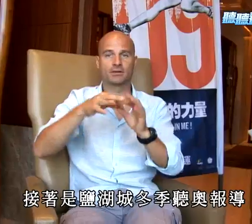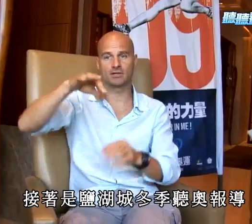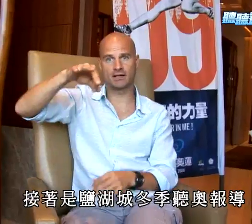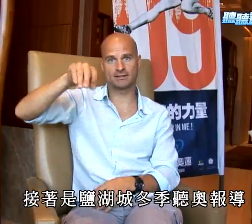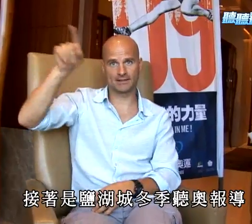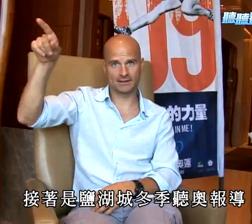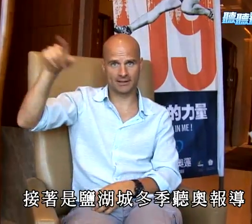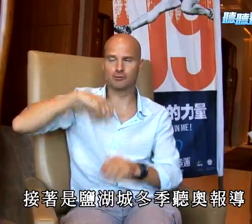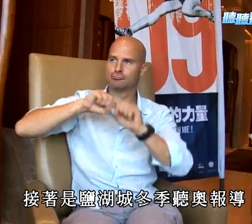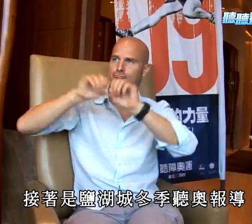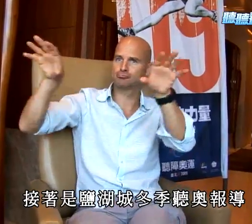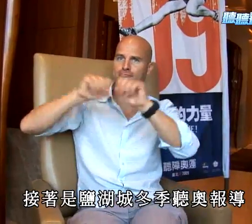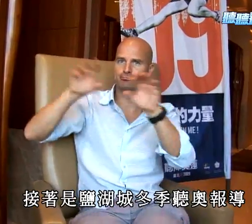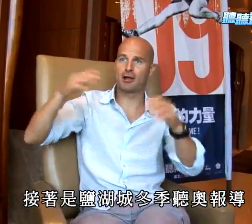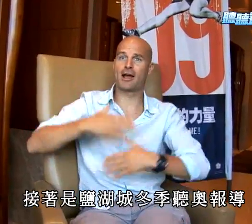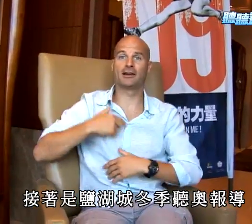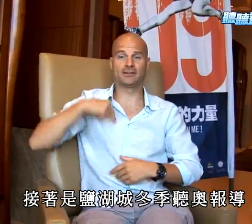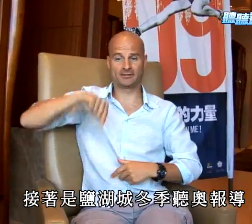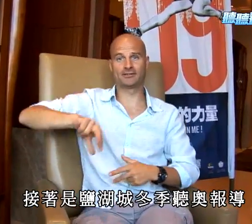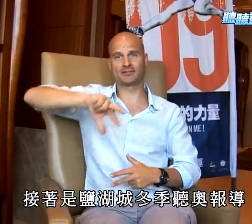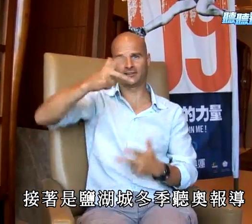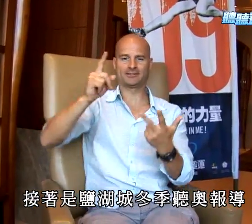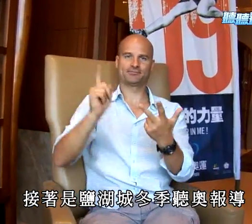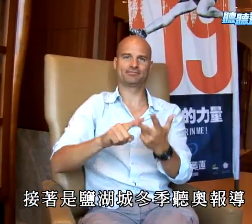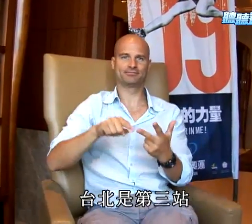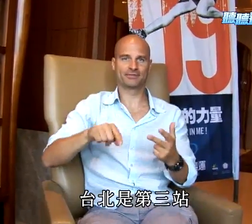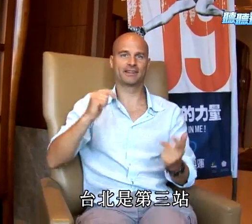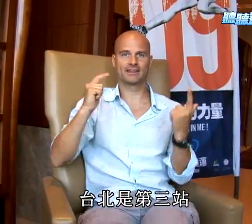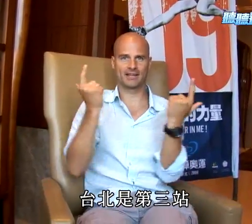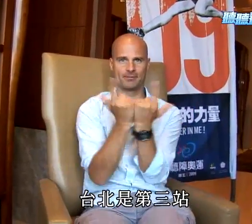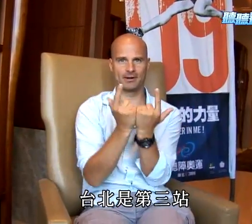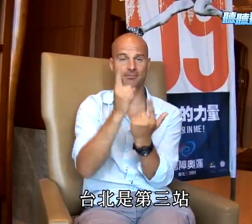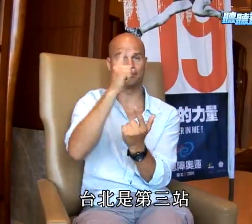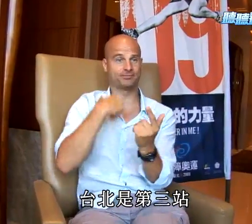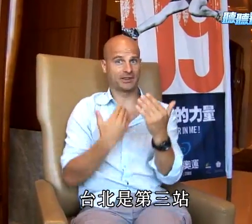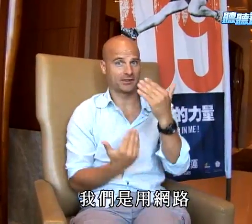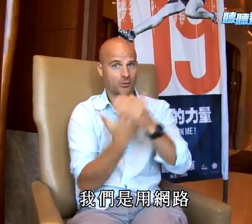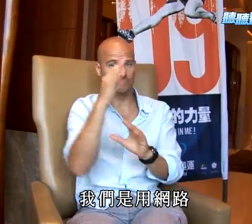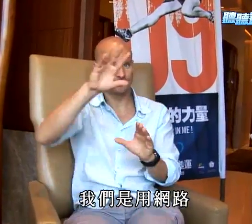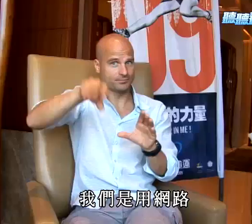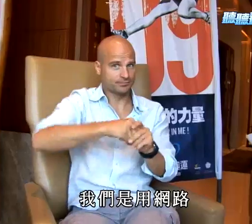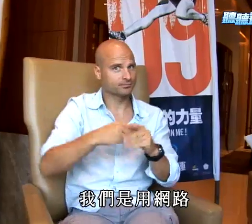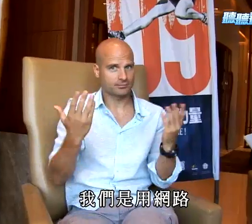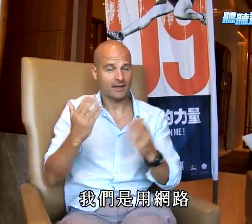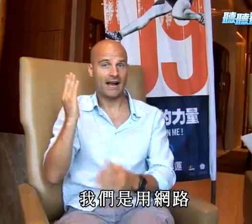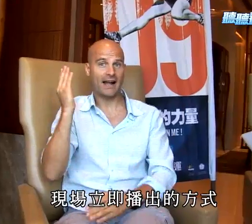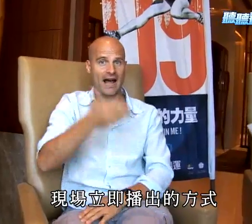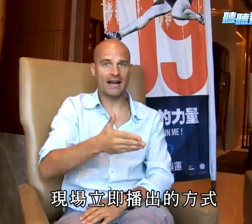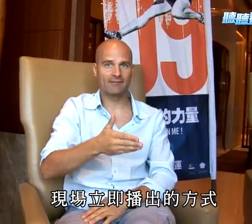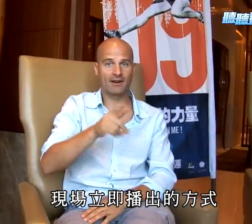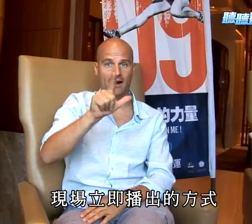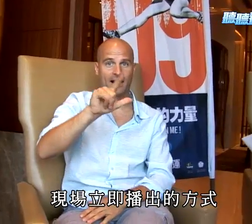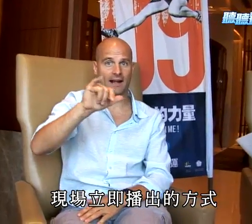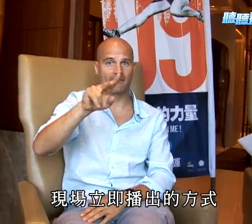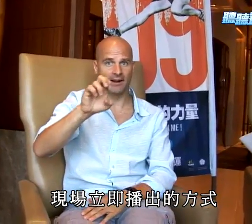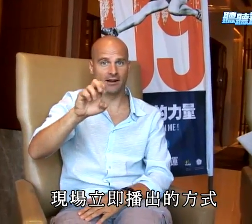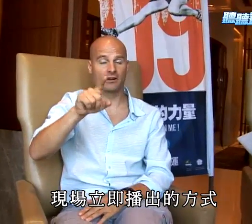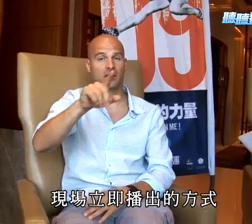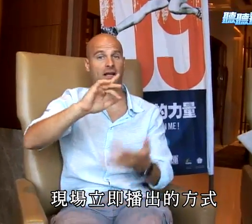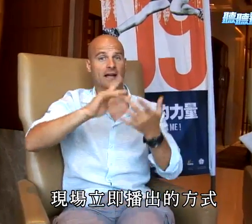着是烟虎城冬季听奥报道，台北是第三站，我们是用网络现场立即播出的方式，比方